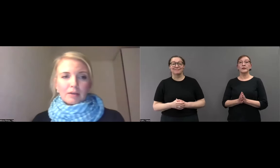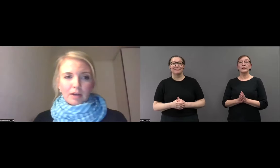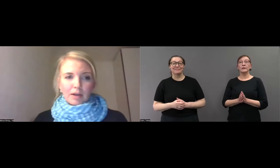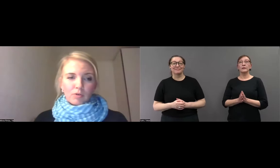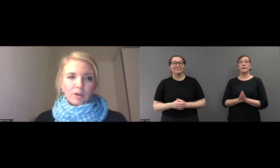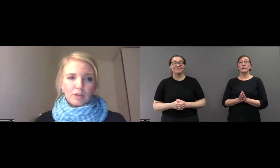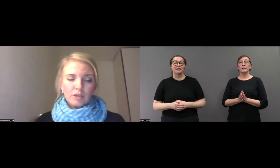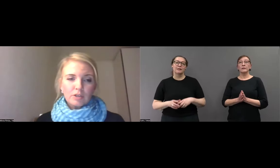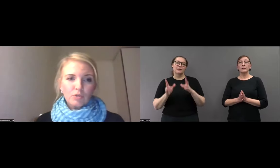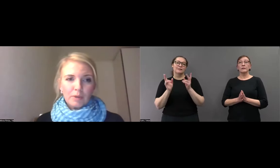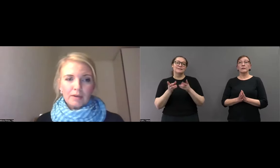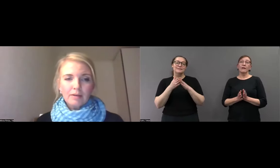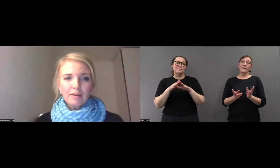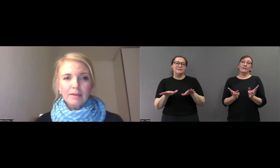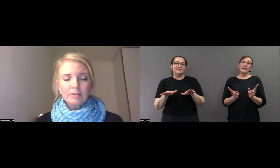samalla tavalla kun